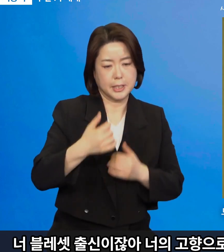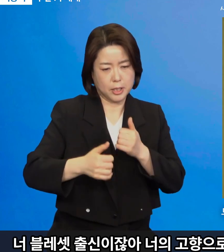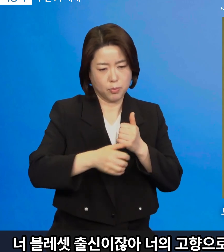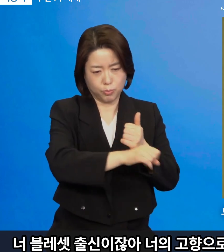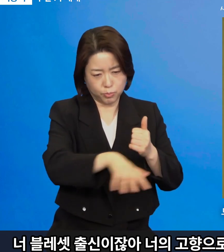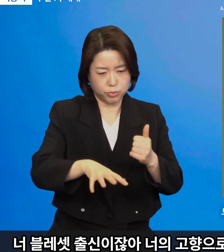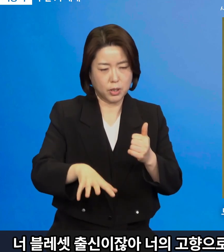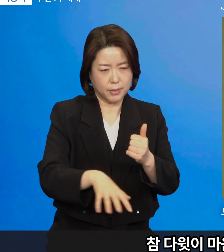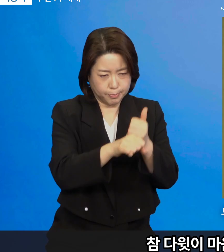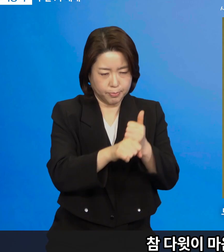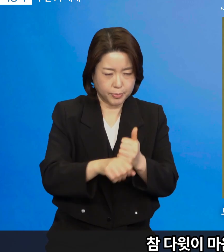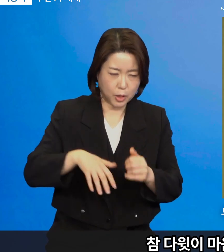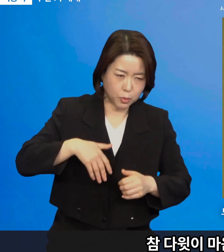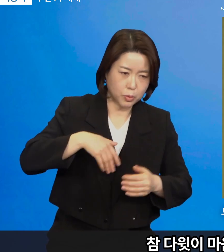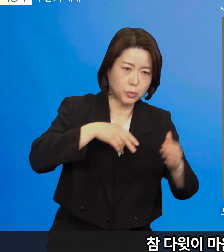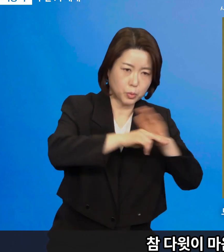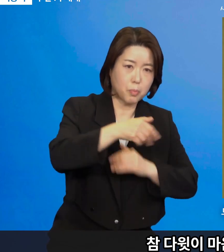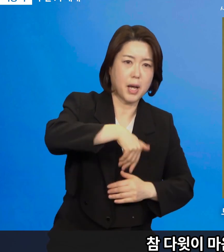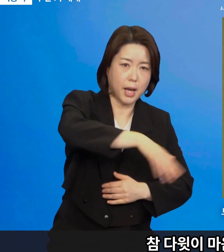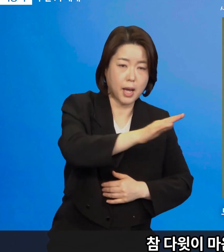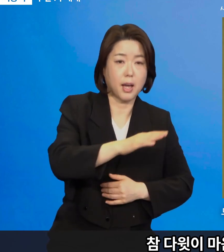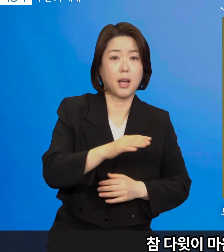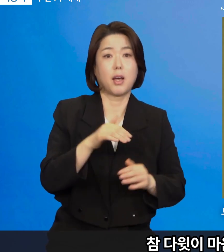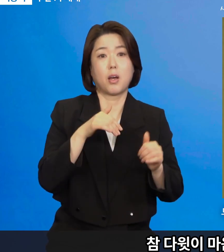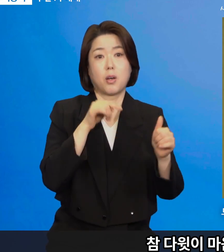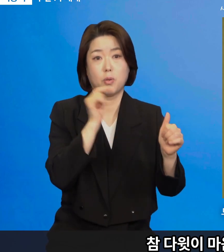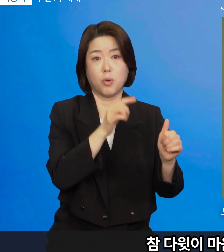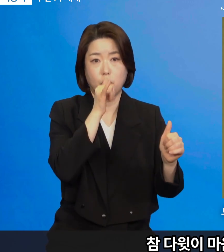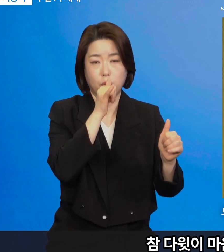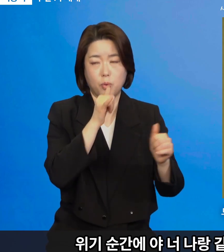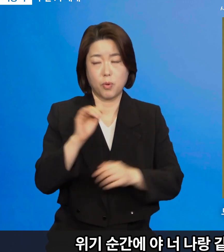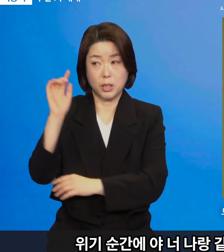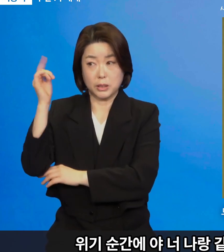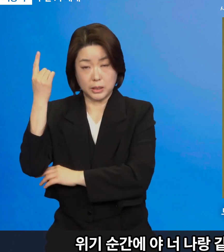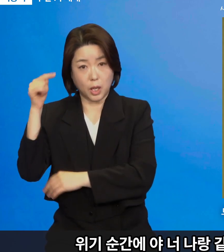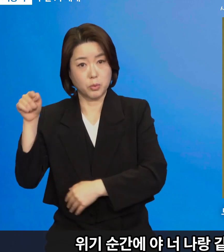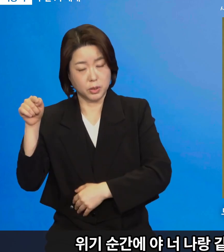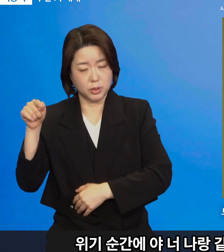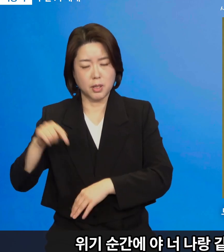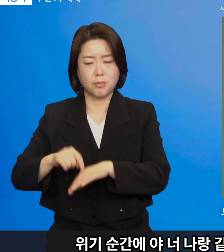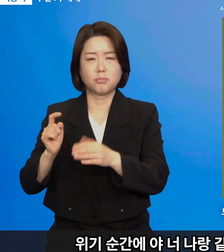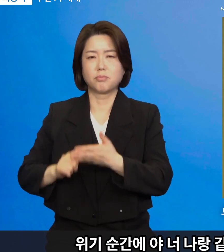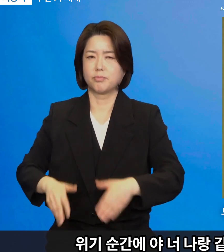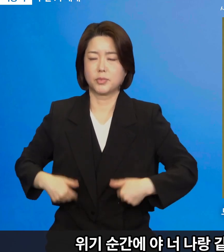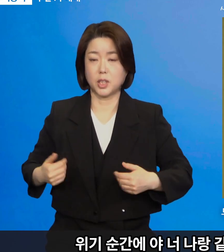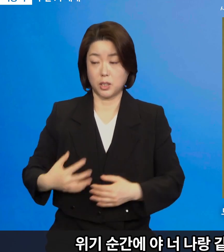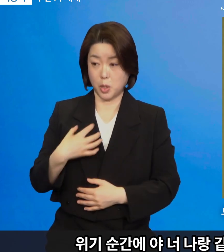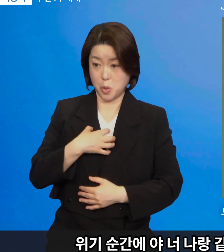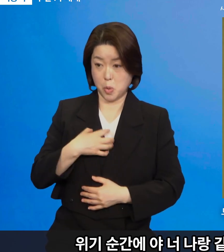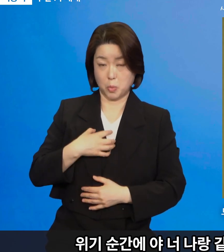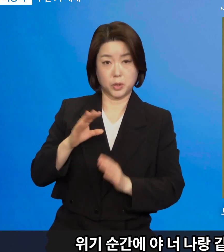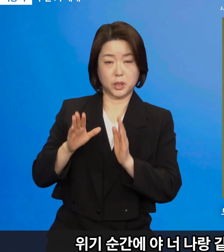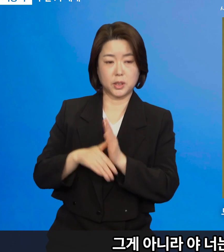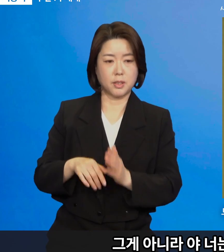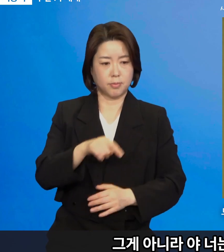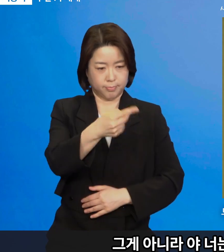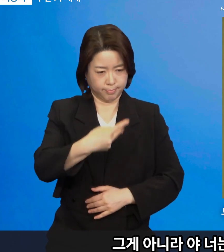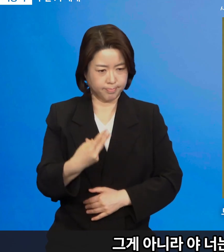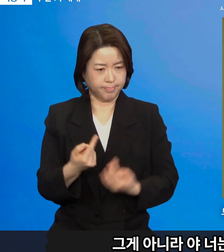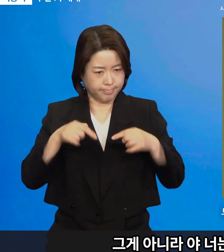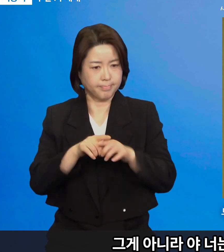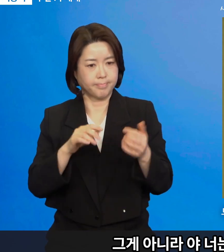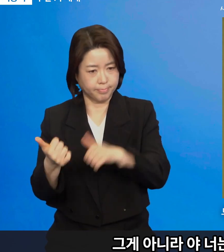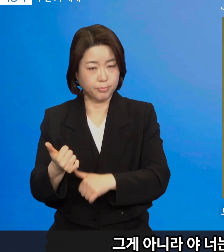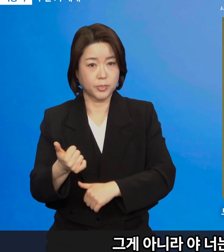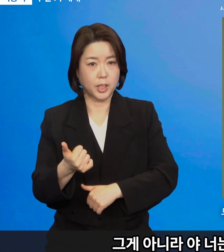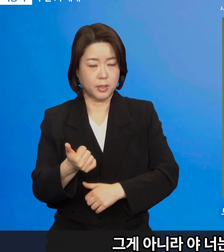가라. 참 다윗이 마음이 따뜻해요. 위기 순간에 야, 너 나랑 같이 죽자 이럴 수도 있는데 그게